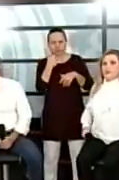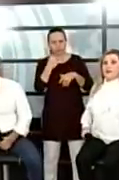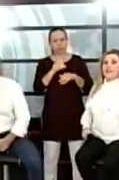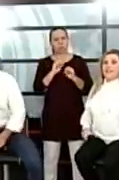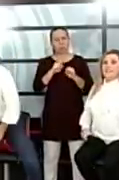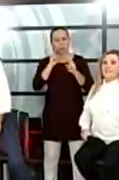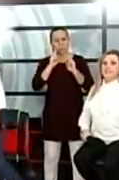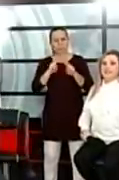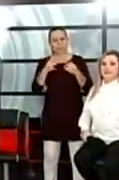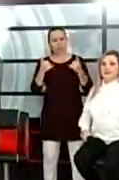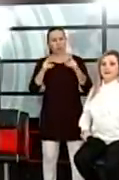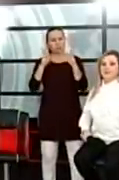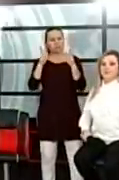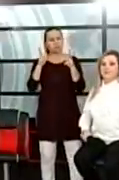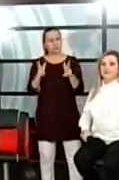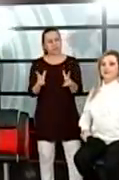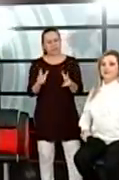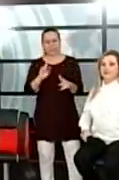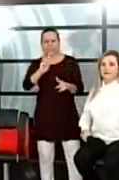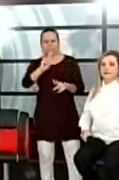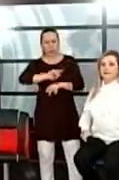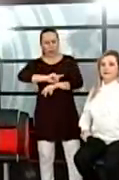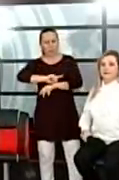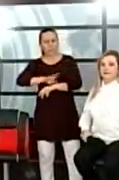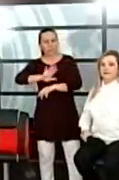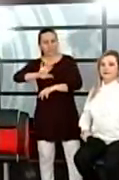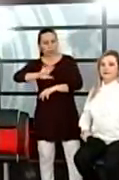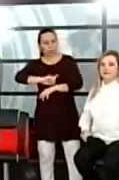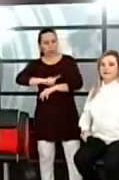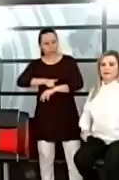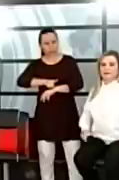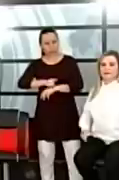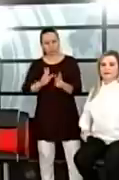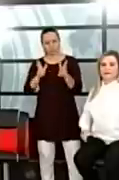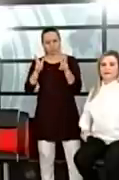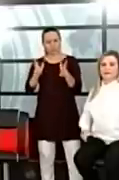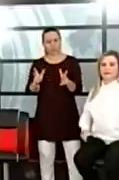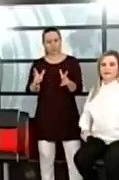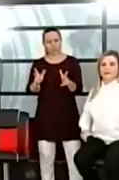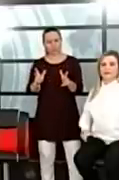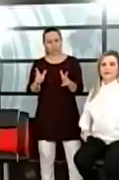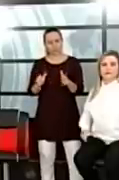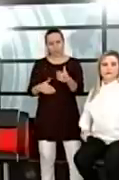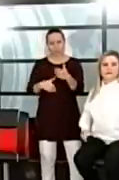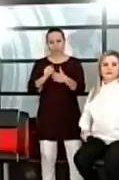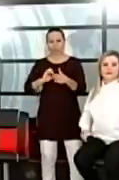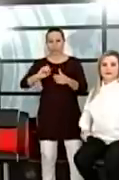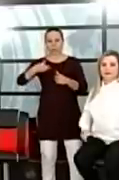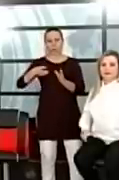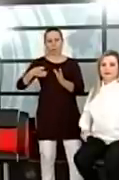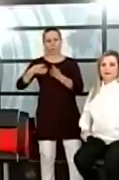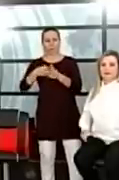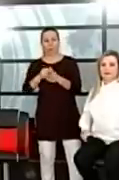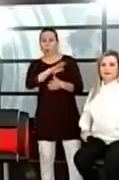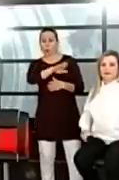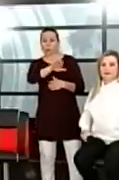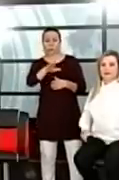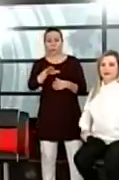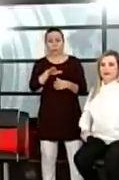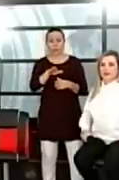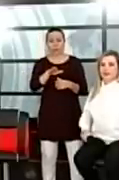redes sociales. Nos vamos a tomar 5 minuticos de descanso y regresamos a la segunda parte, donde ustedes, de